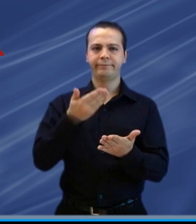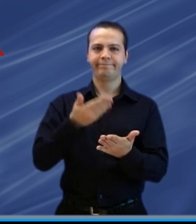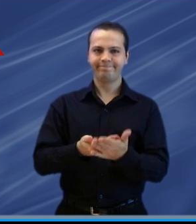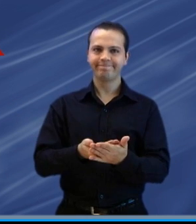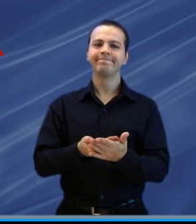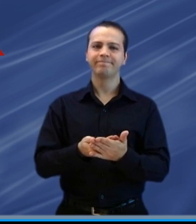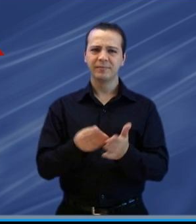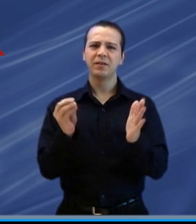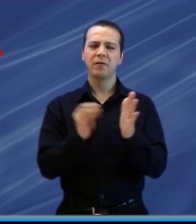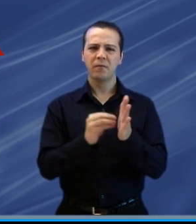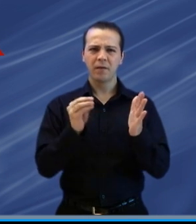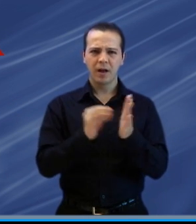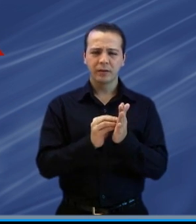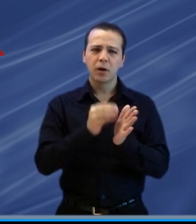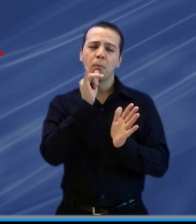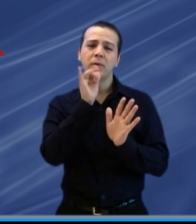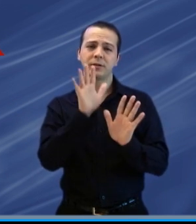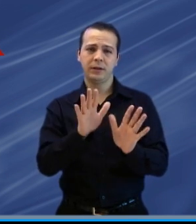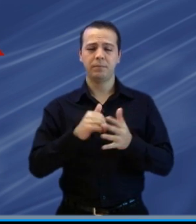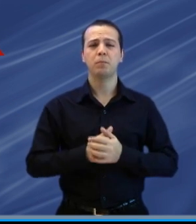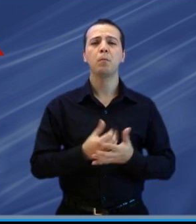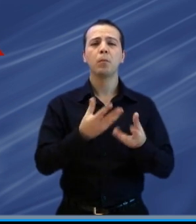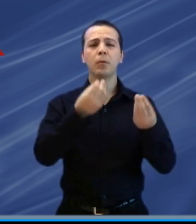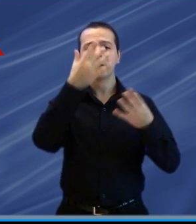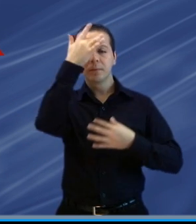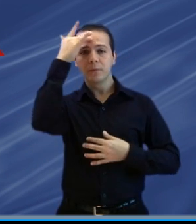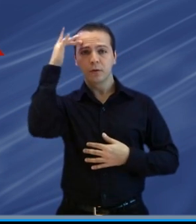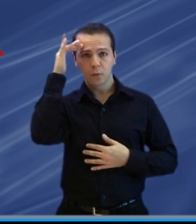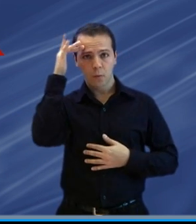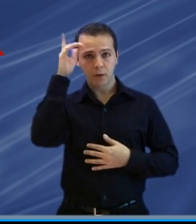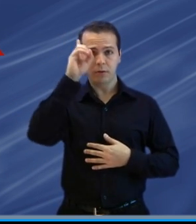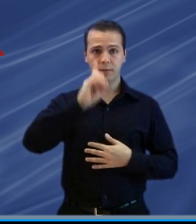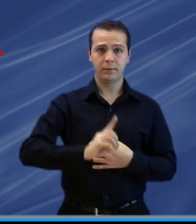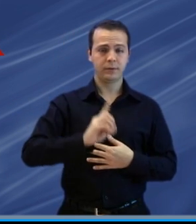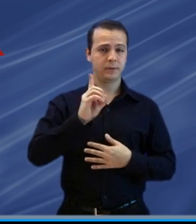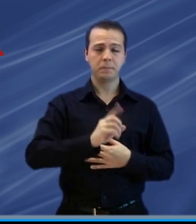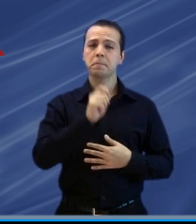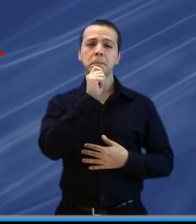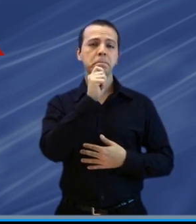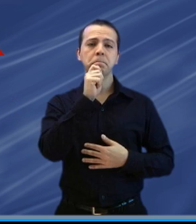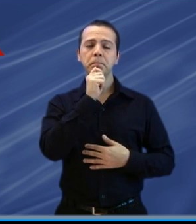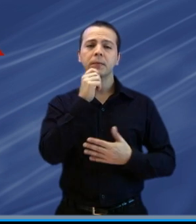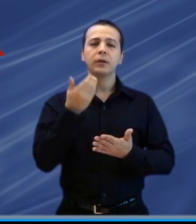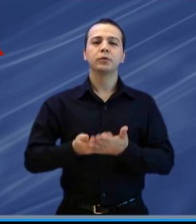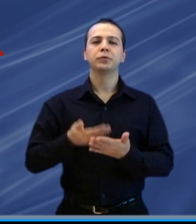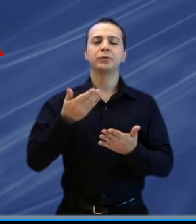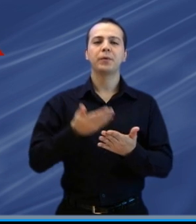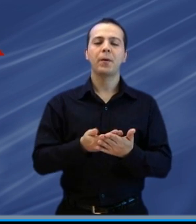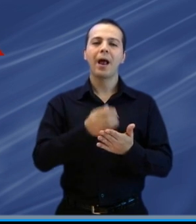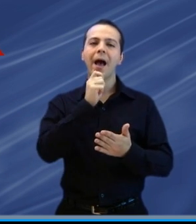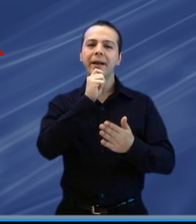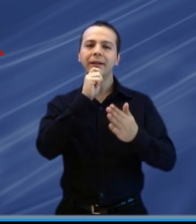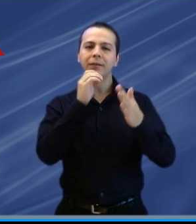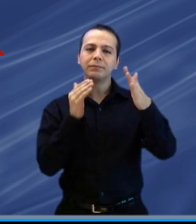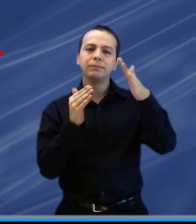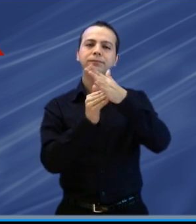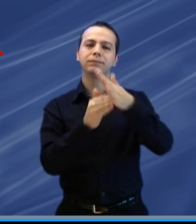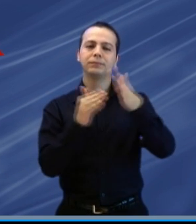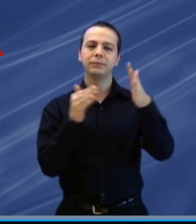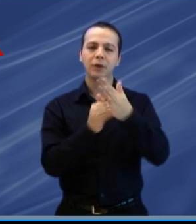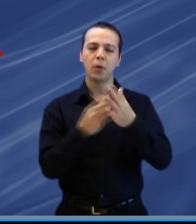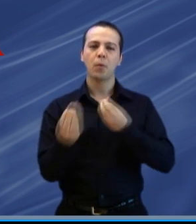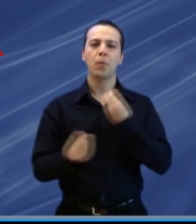educacional. Ou seja, muitas dessas pessoas não chegam ao